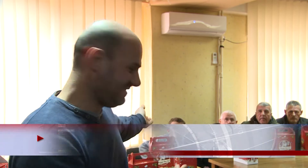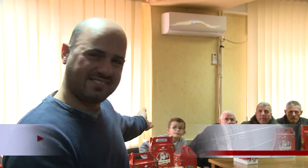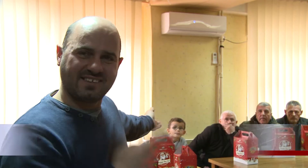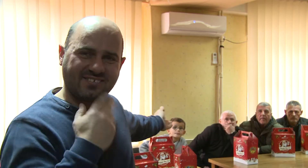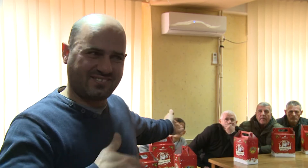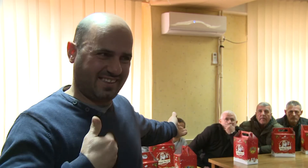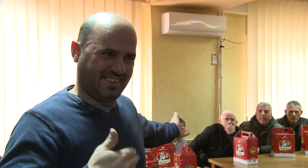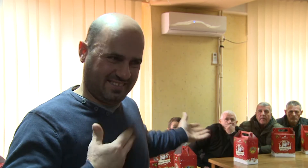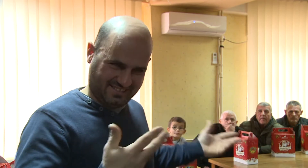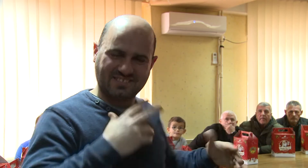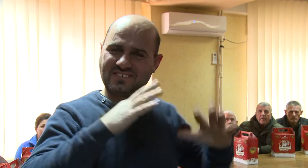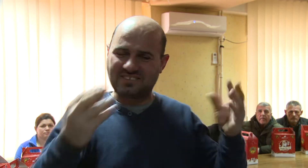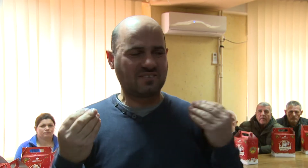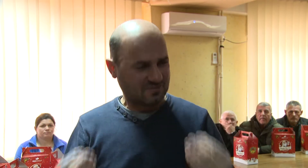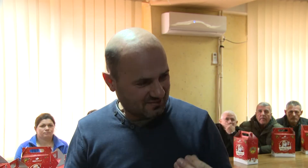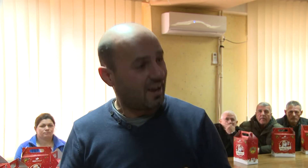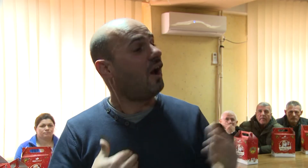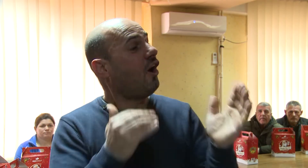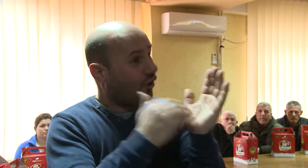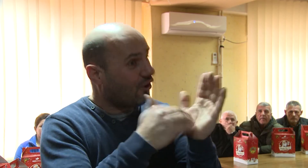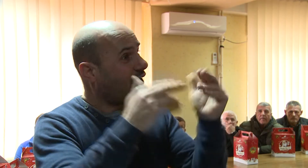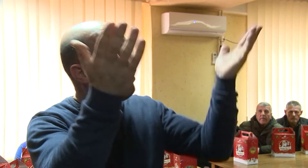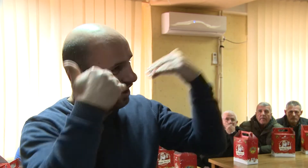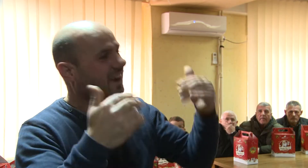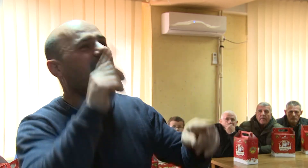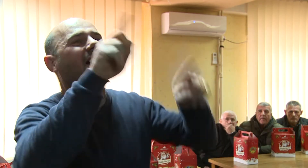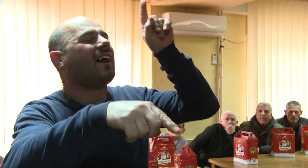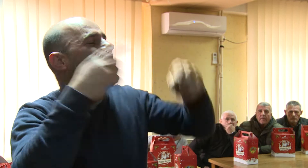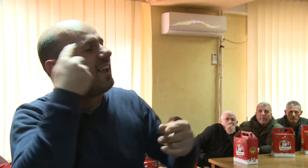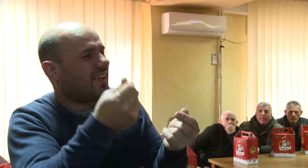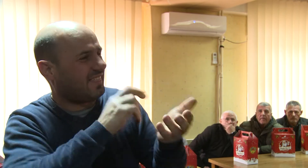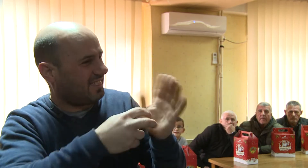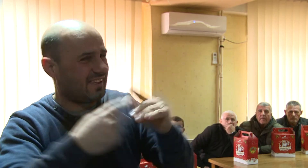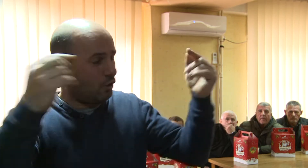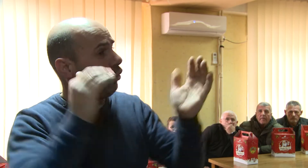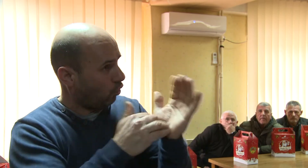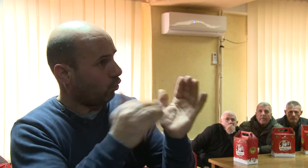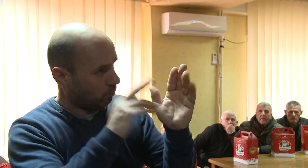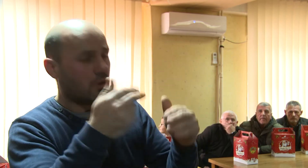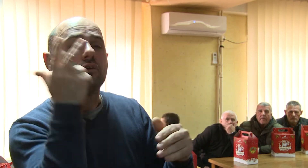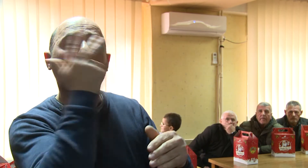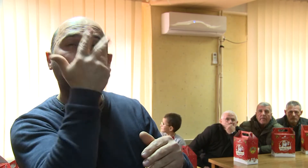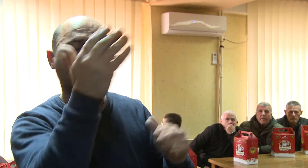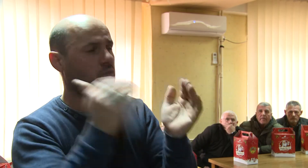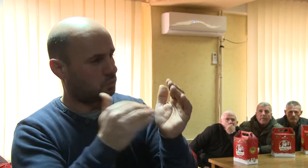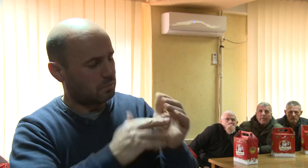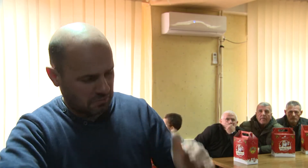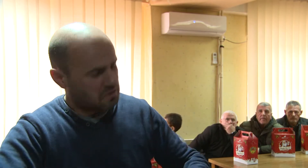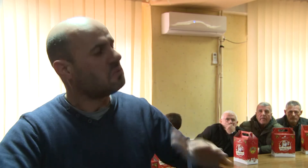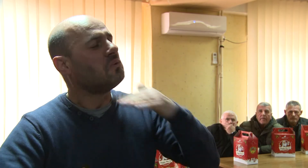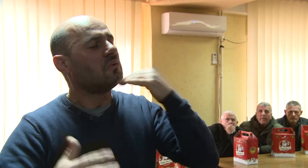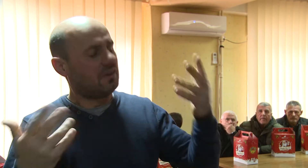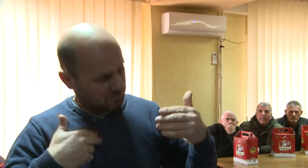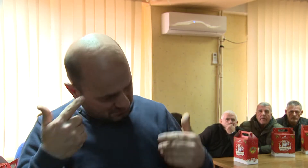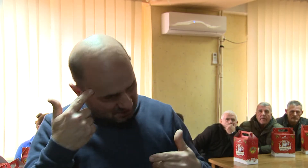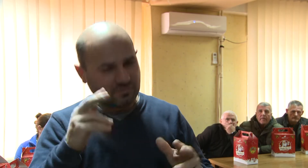Do më thonë ka dhe fëmijë që shorë këtu dhe gëzohëm që ajo shumë i lumëtur. Ka dhe tjirë të shurdhër, fëmijë